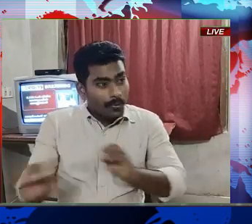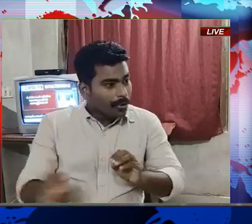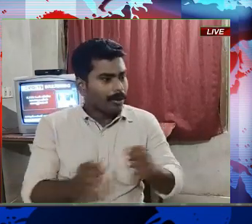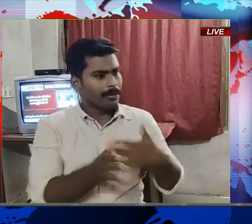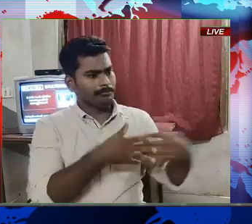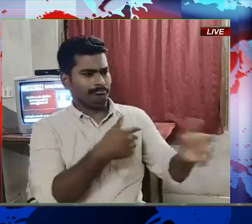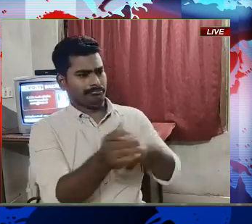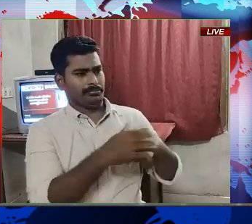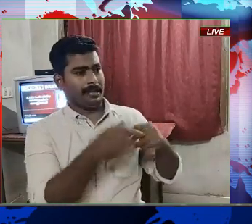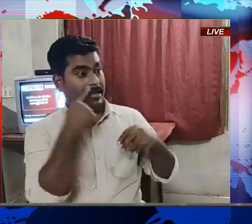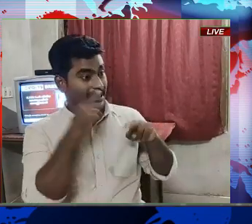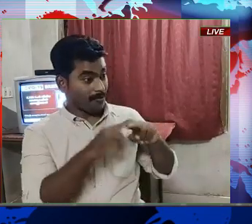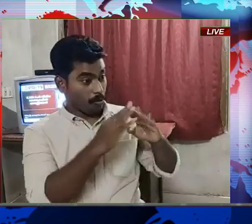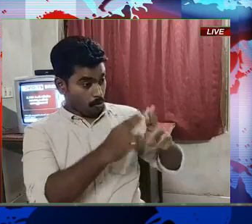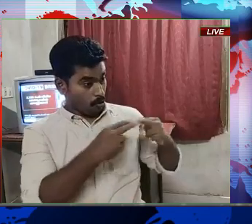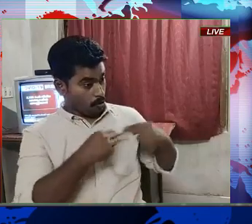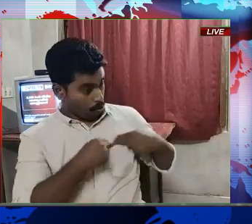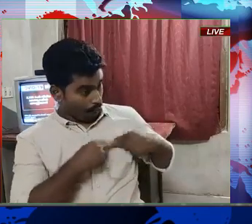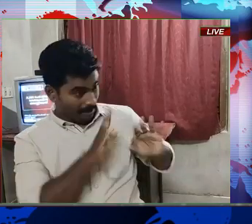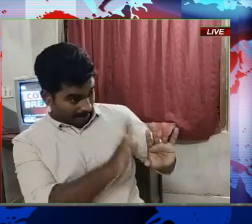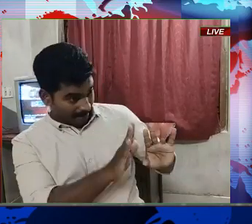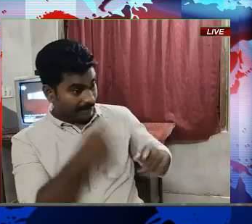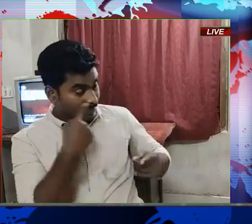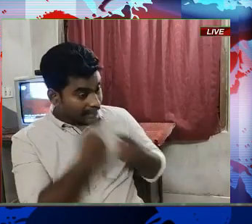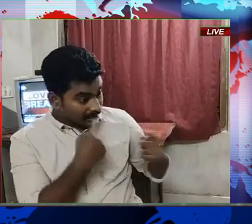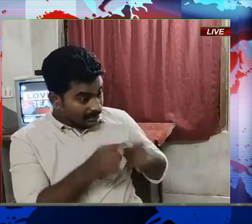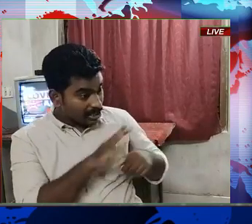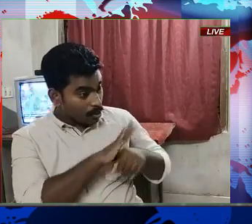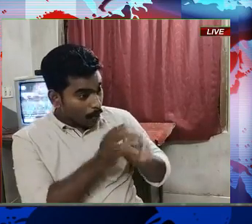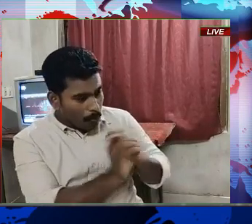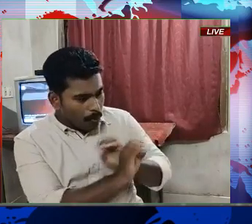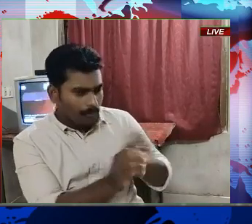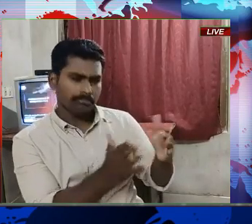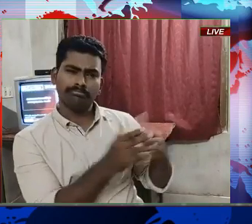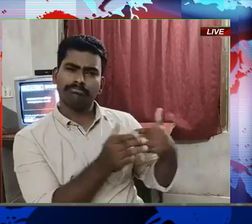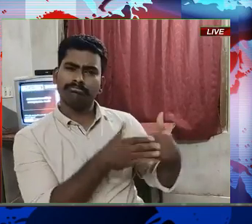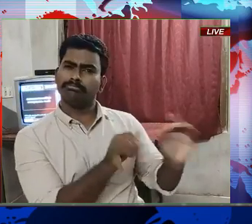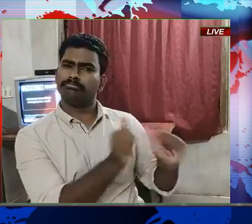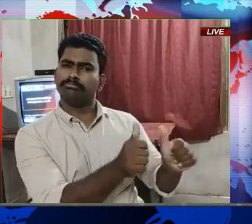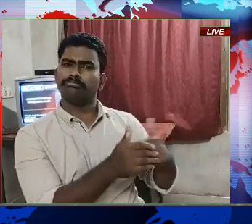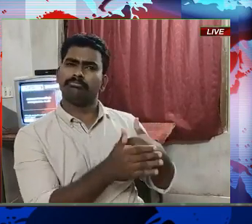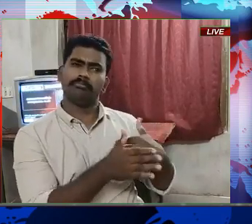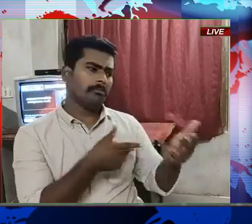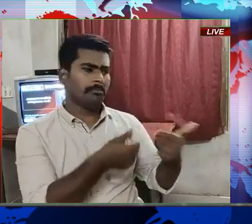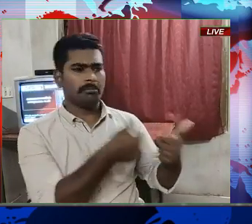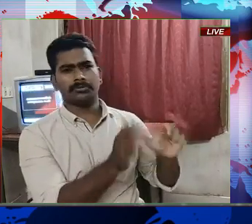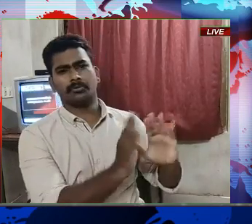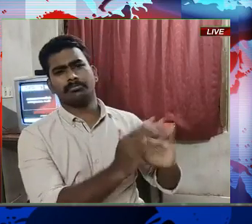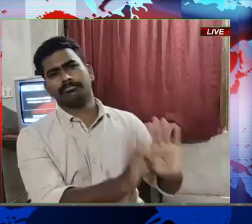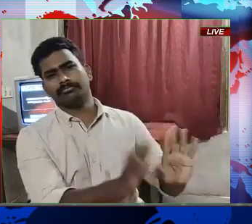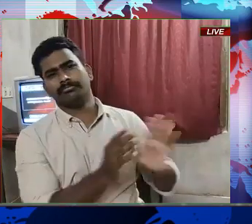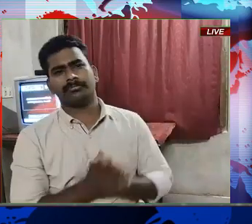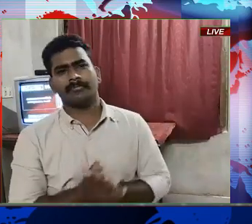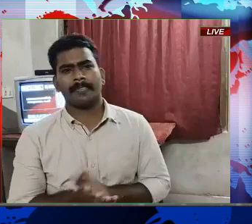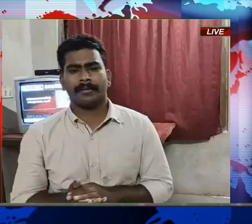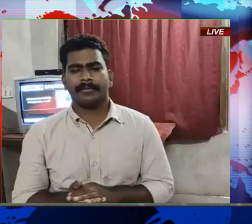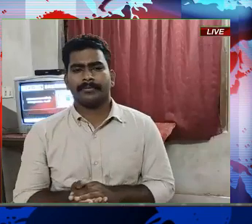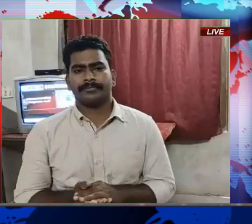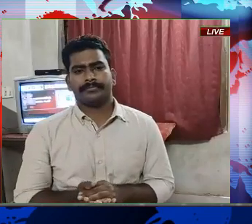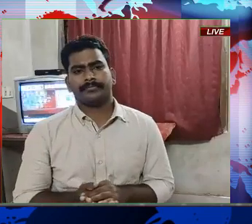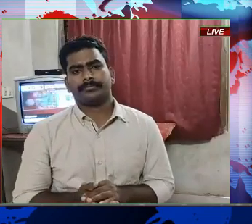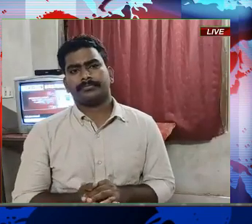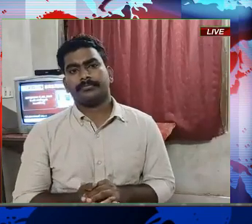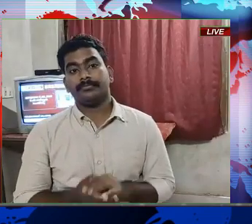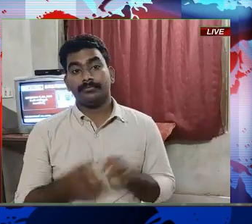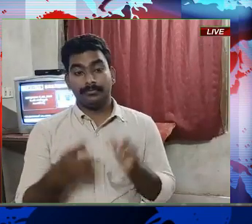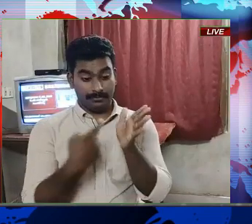ഇതല്ല എന്ന് തോന്നിയാൽ നമുക്കിപ്പോൾ ഒരു ചെറിയ ചുമ വന്നു, അത് ഈ കോവിഡാണ് എന്ന് സംശയിച്ചാൽ ഡോക്ടർ പറയുന്നുണ്ടാവും